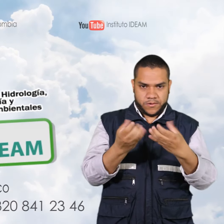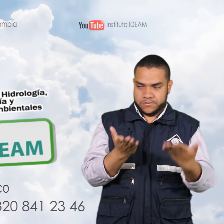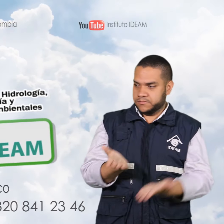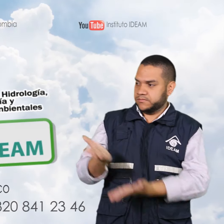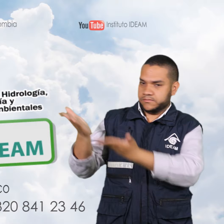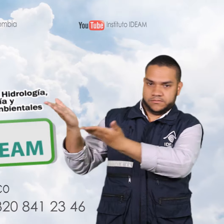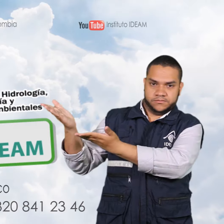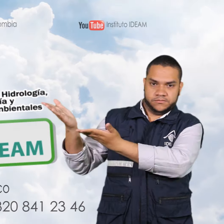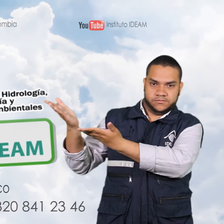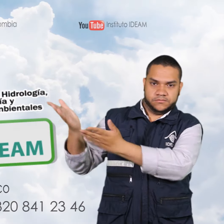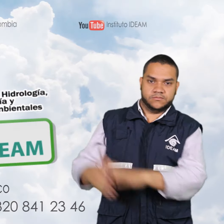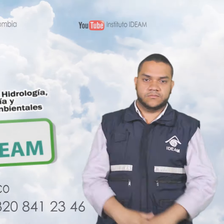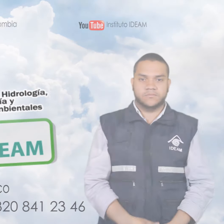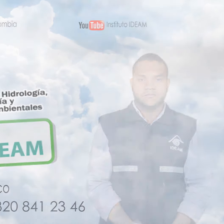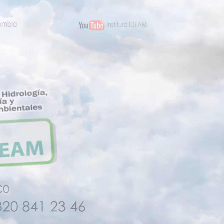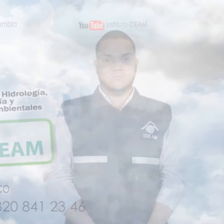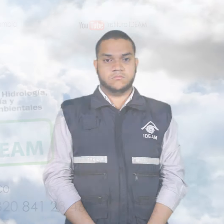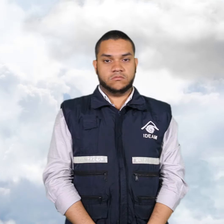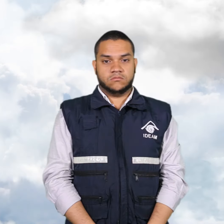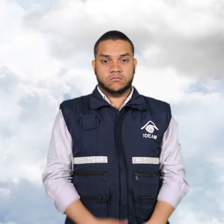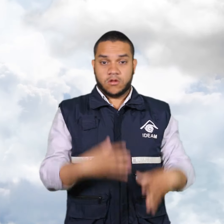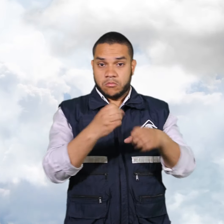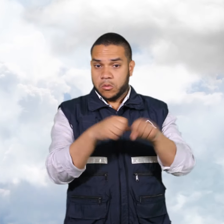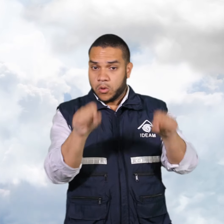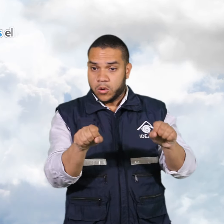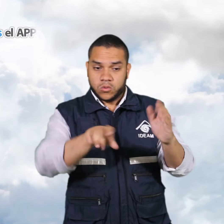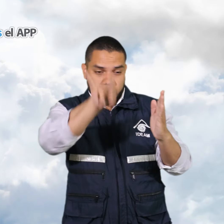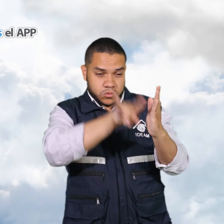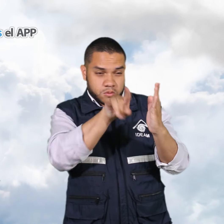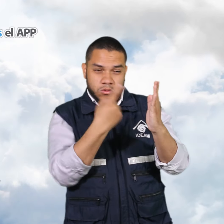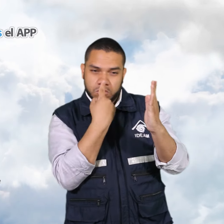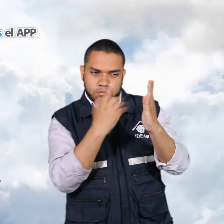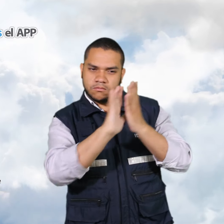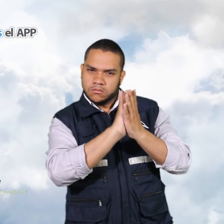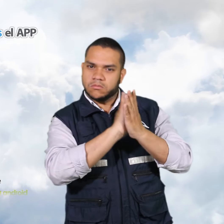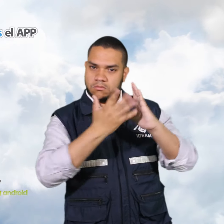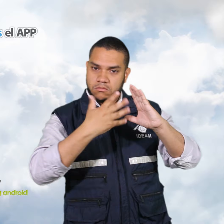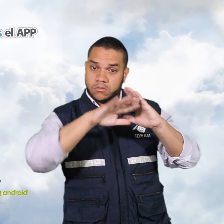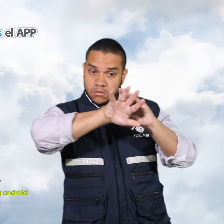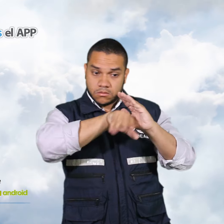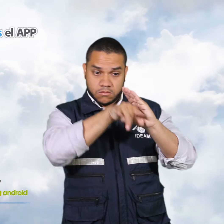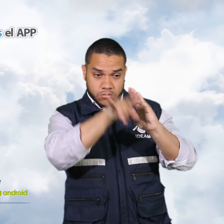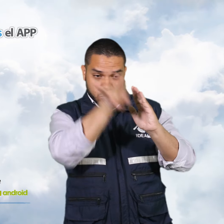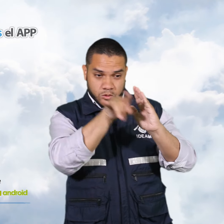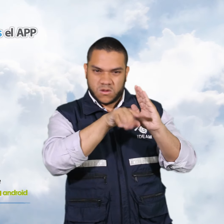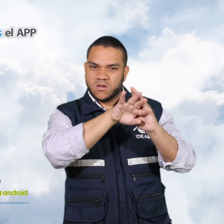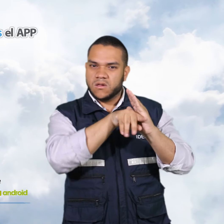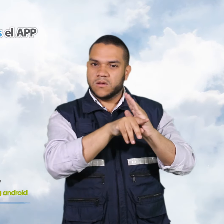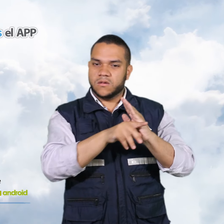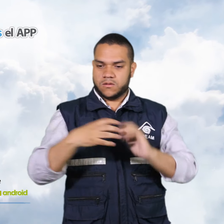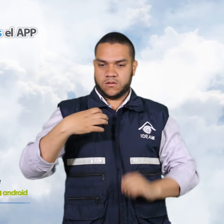aparecen en pantalla adicionalmente los invitamos a descargar nuestra aplicación mi pronóstico